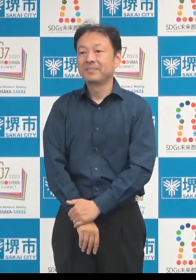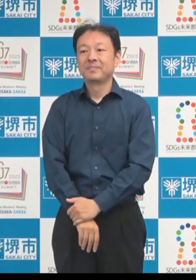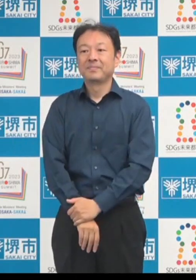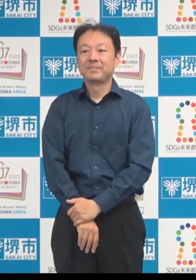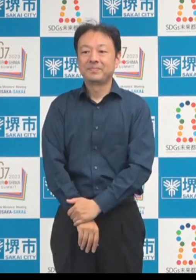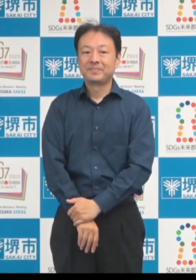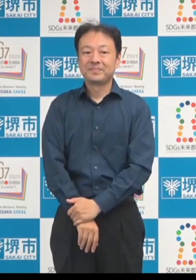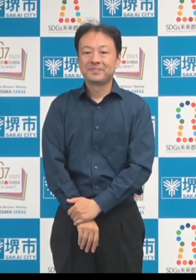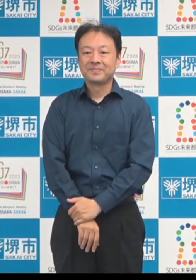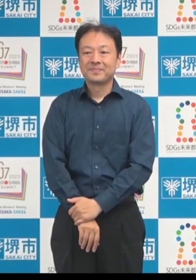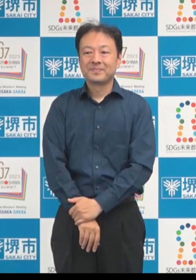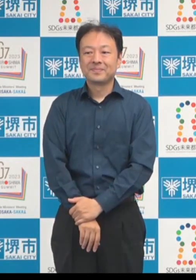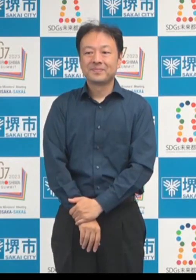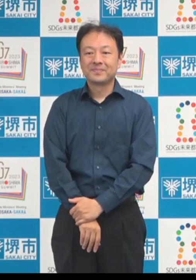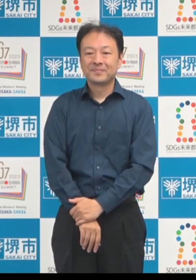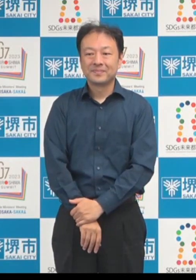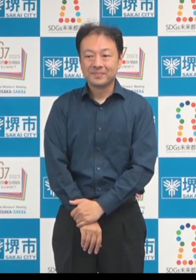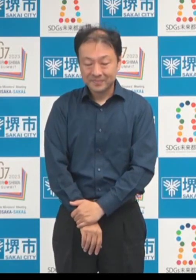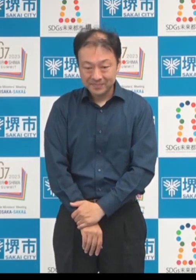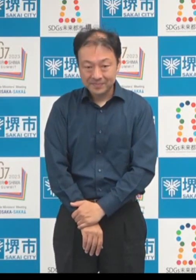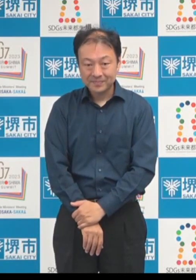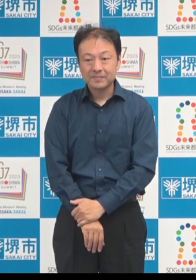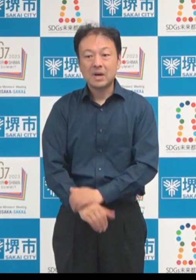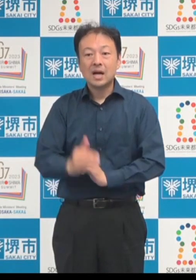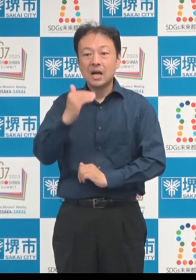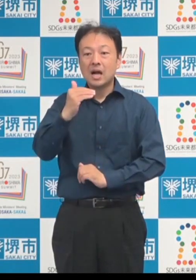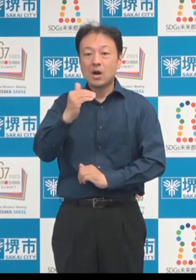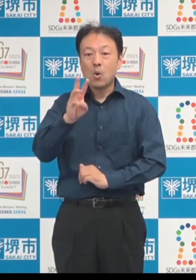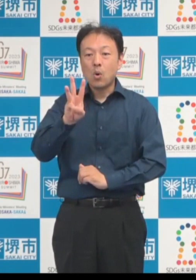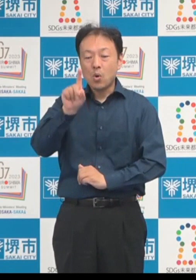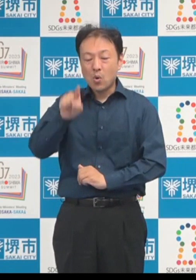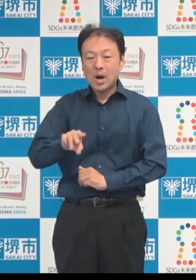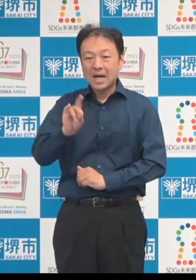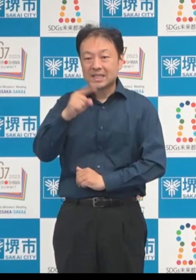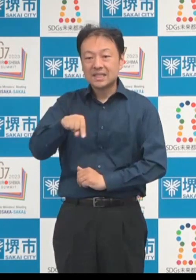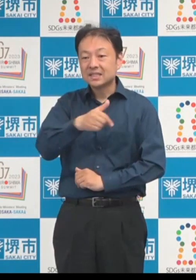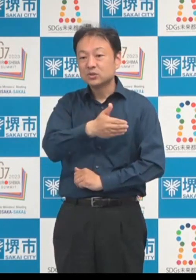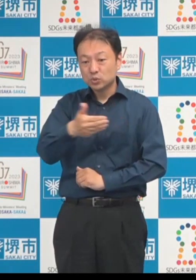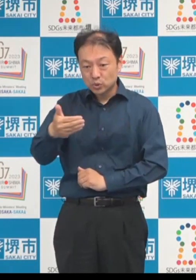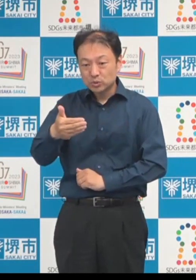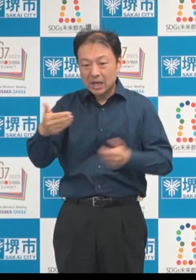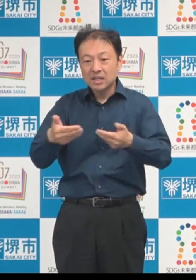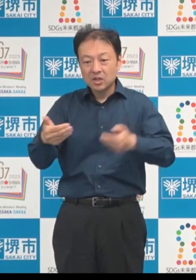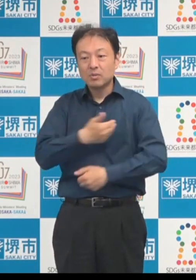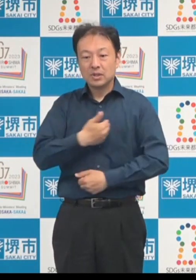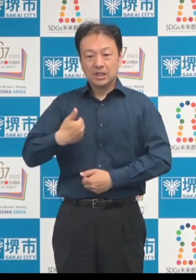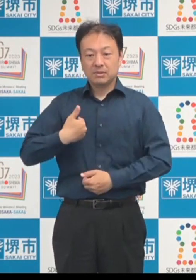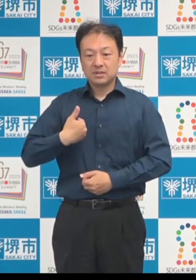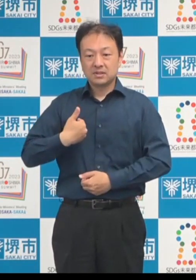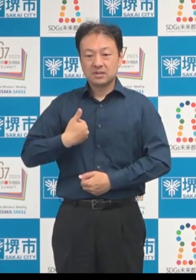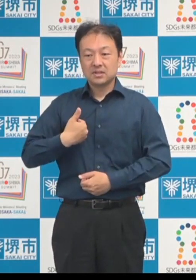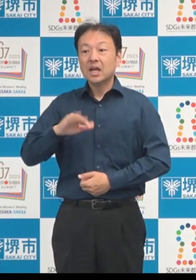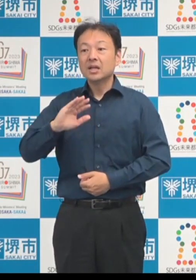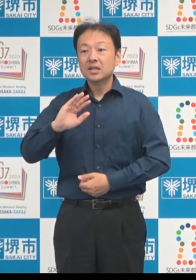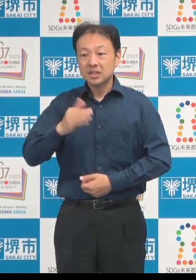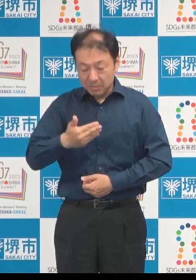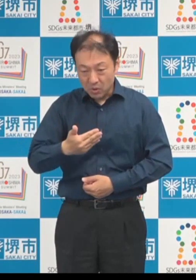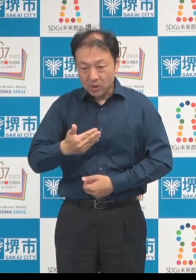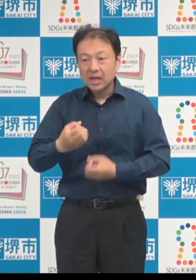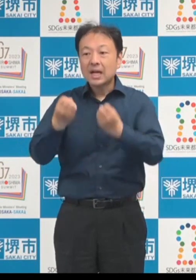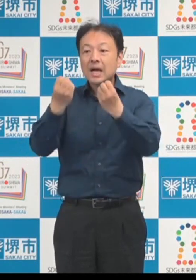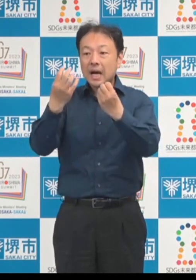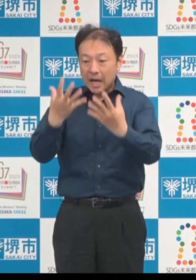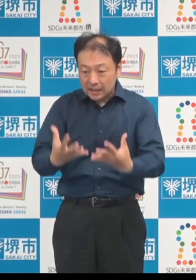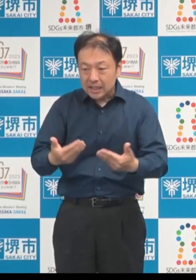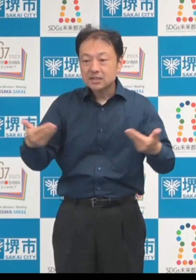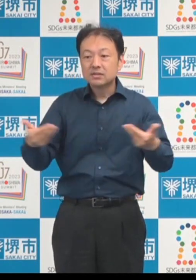コワーキングということでワークしていただくことはあるんですけれども、例えば今民間の方で新しい働く場としてコワー